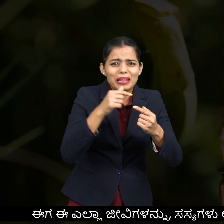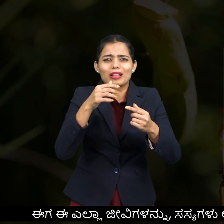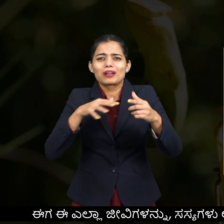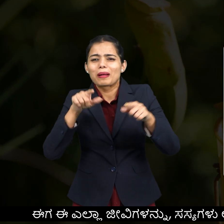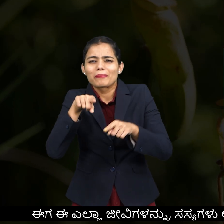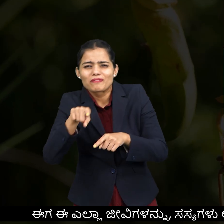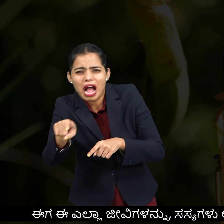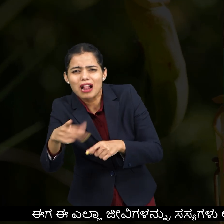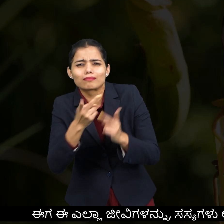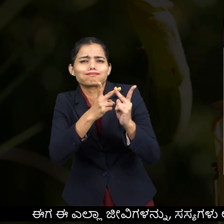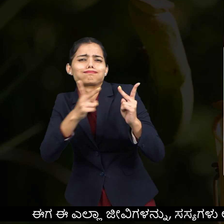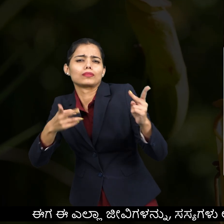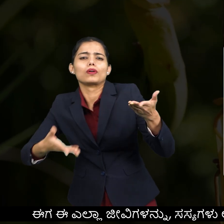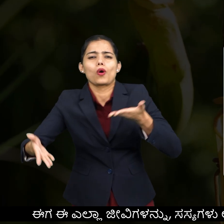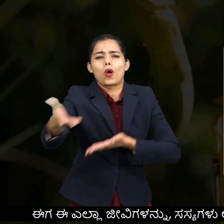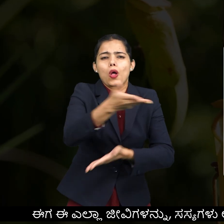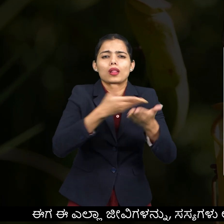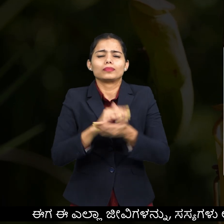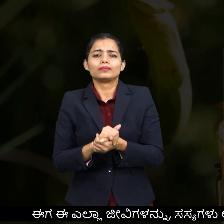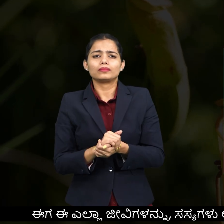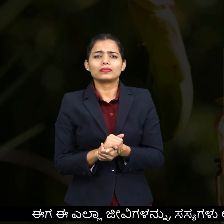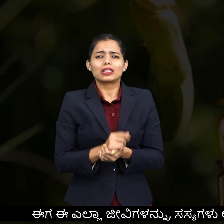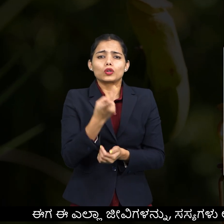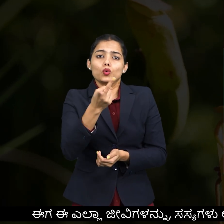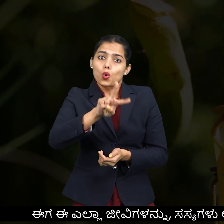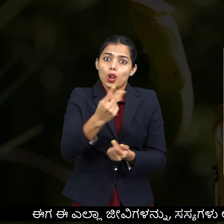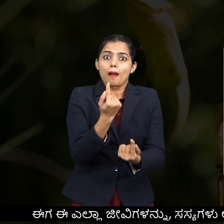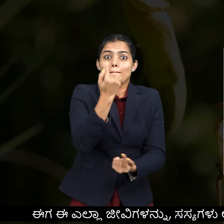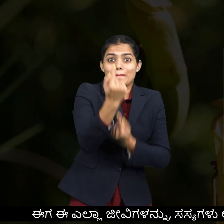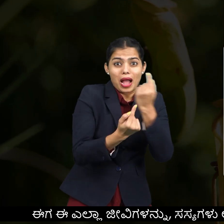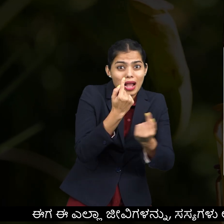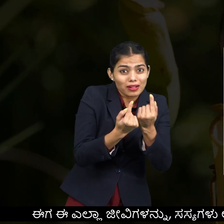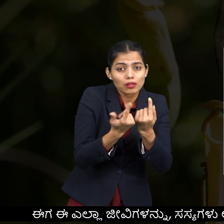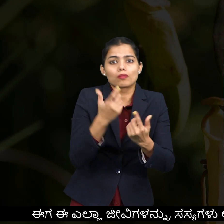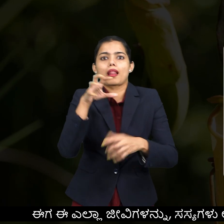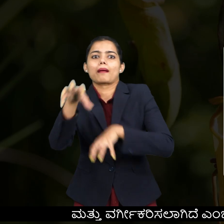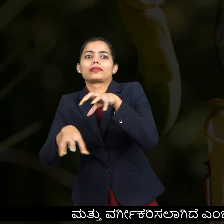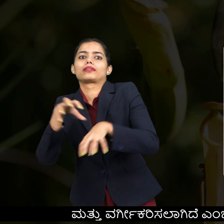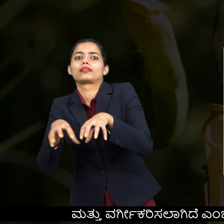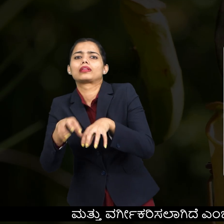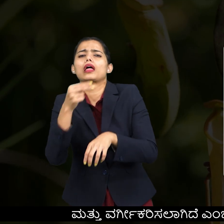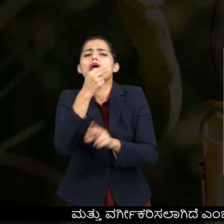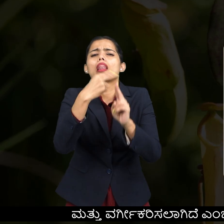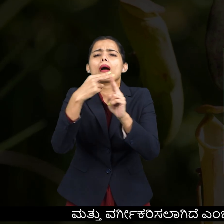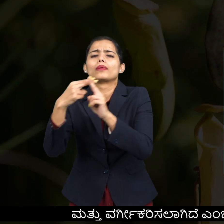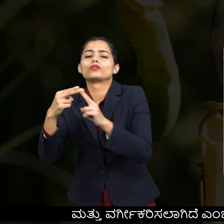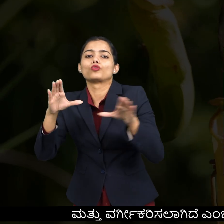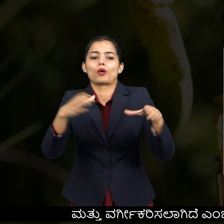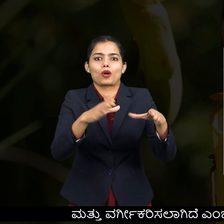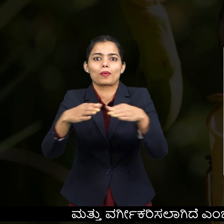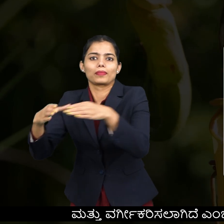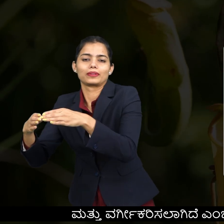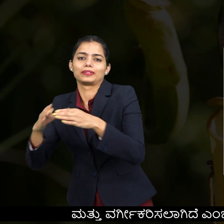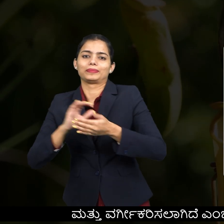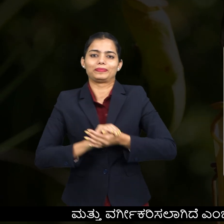ಎಲ್ಲಾ ಜೀವಿಗಳನ್ನು, ಸಸ್ಯಗಳು ಅಥವಾ ಪ್ರಾಣಿಗಳನ್ನು ಹೇಗೆ ಹೆಸರಿಸಲಾಗಿದೆ ಮತ್ತು